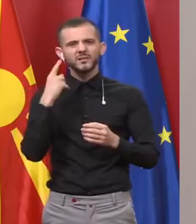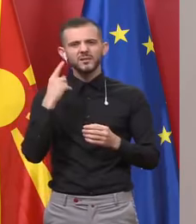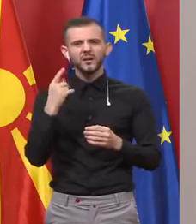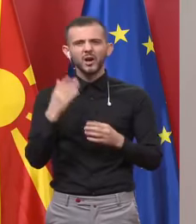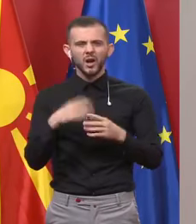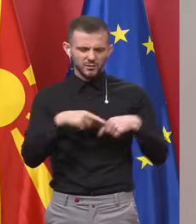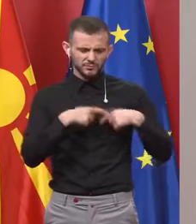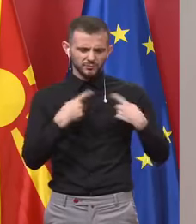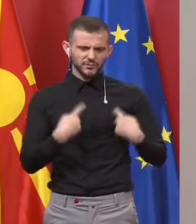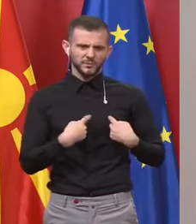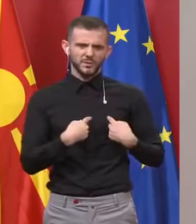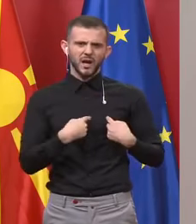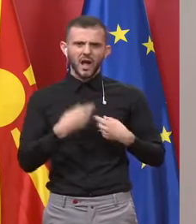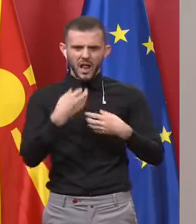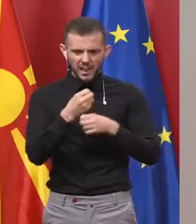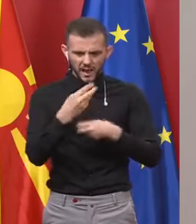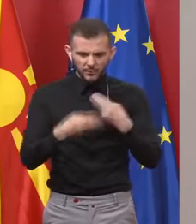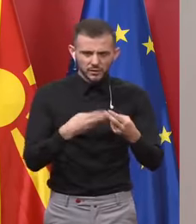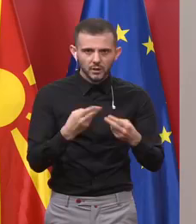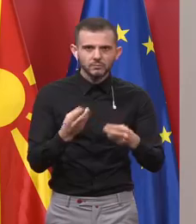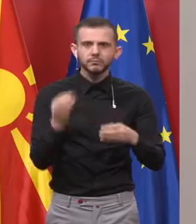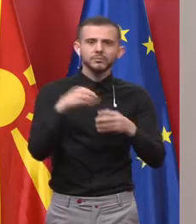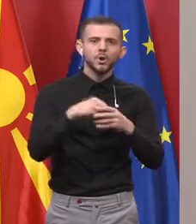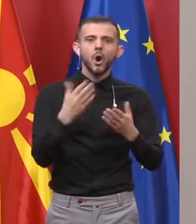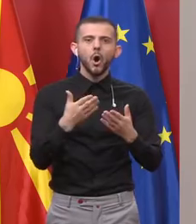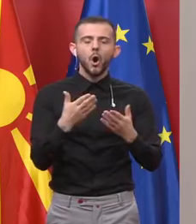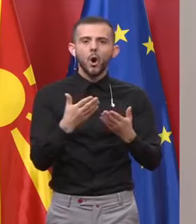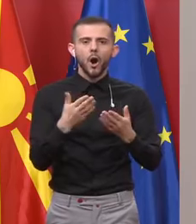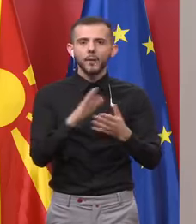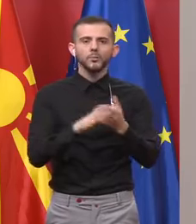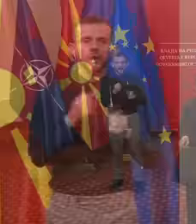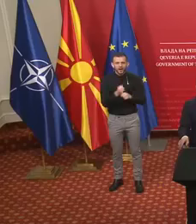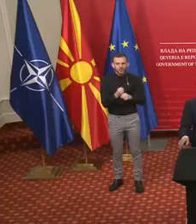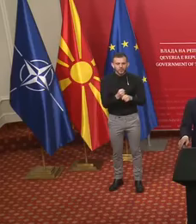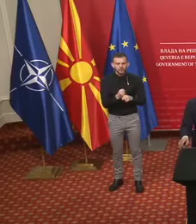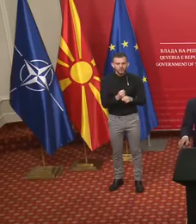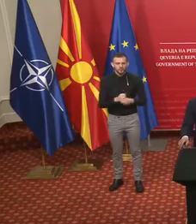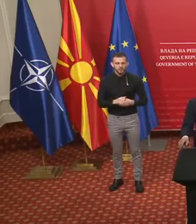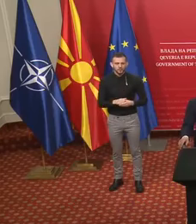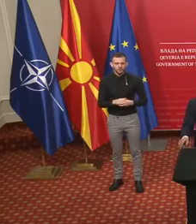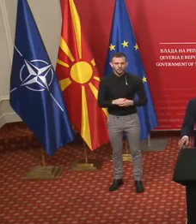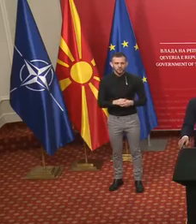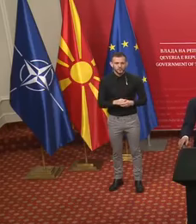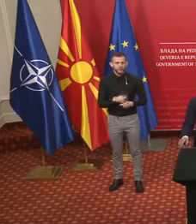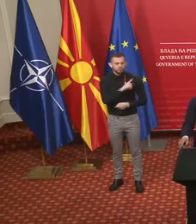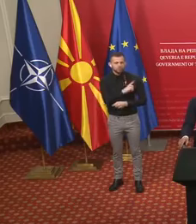од Новартис и Лек и со колкав капацитет ќе биде?